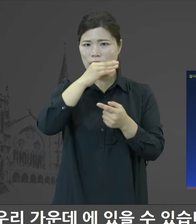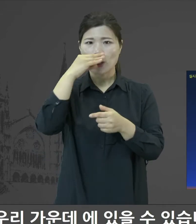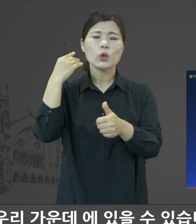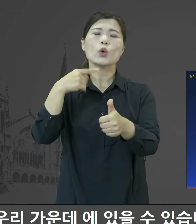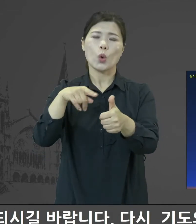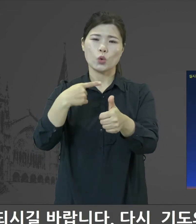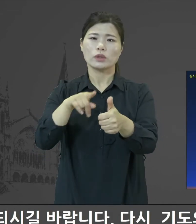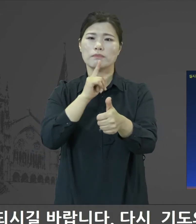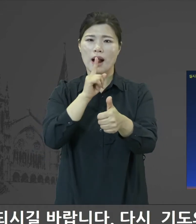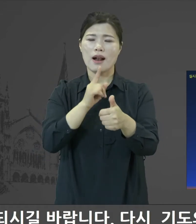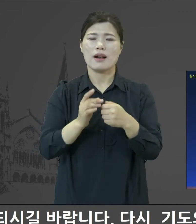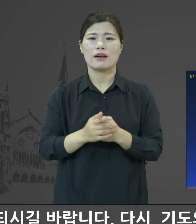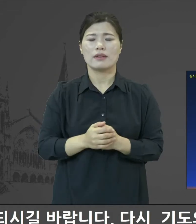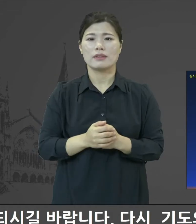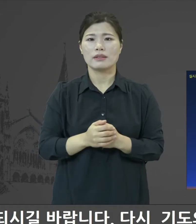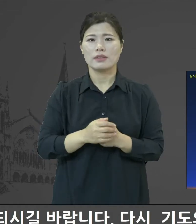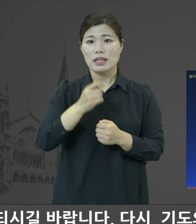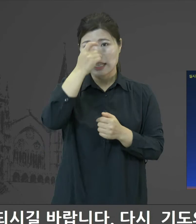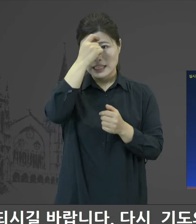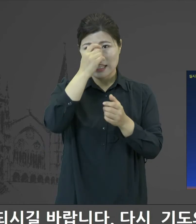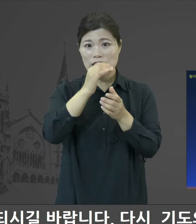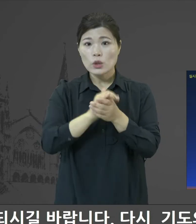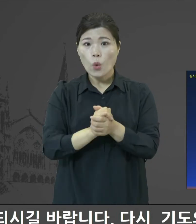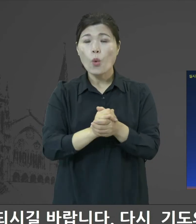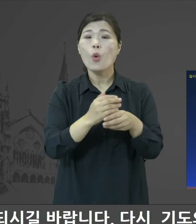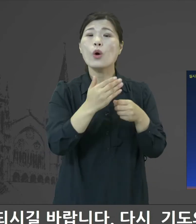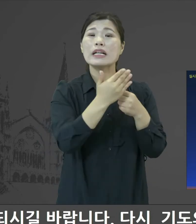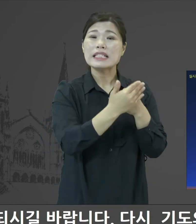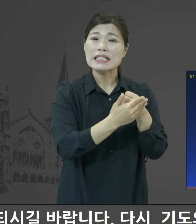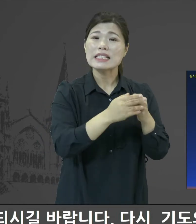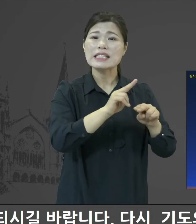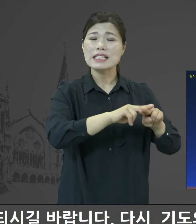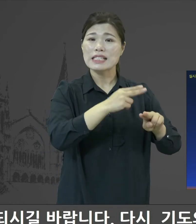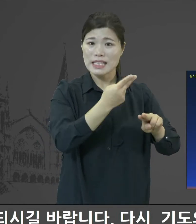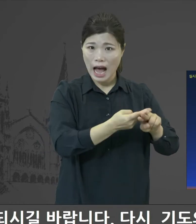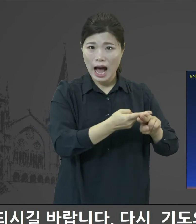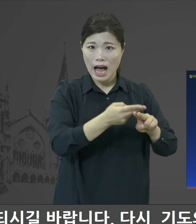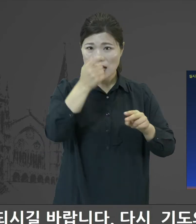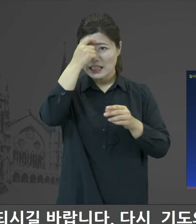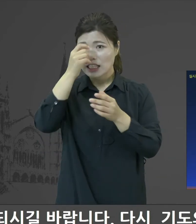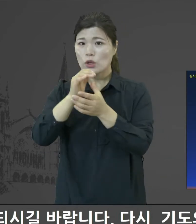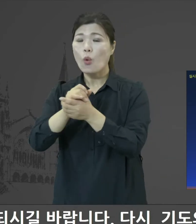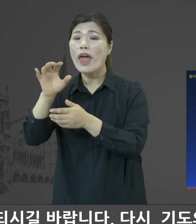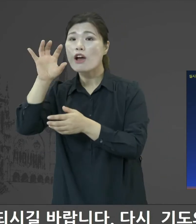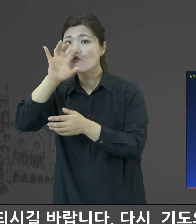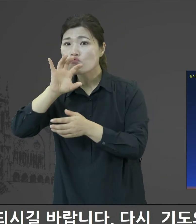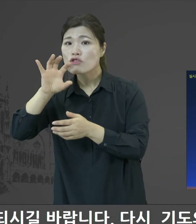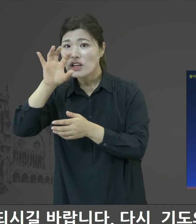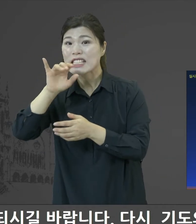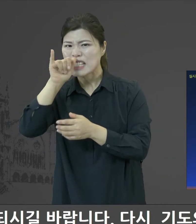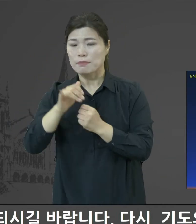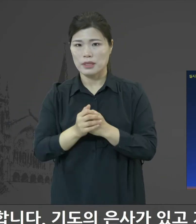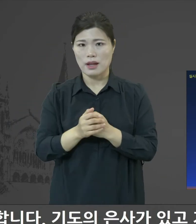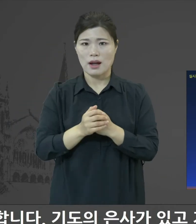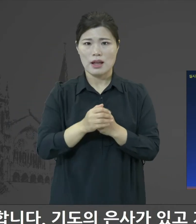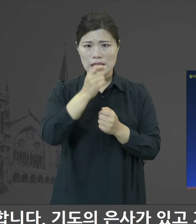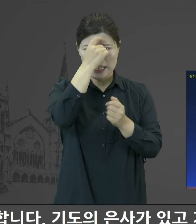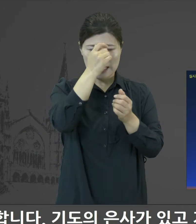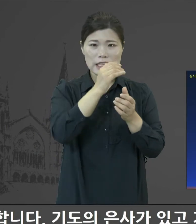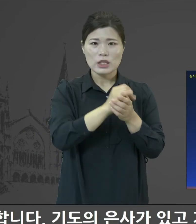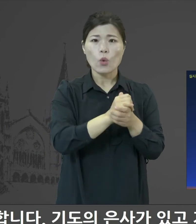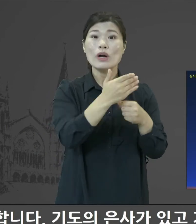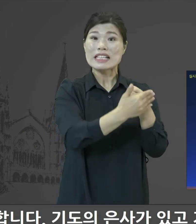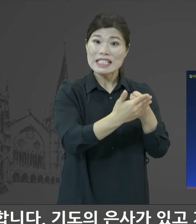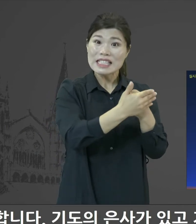나눴으면 좋겠습니다. 기도의 은사가 있고 기도의 훈련이 있습니다. 기도의 은사가 있는 분들은 기도를 잘합니다. 대표 기도를